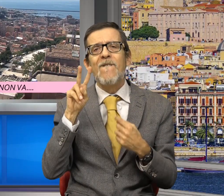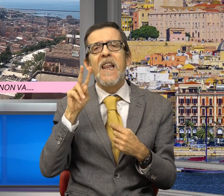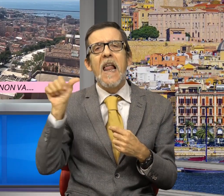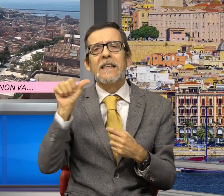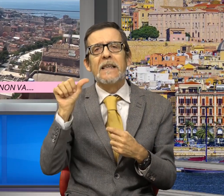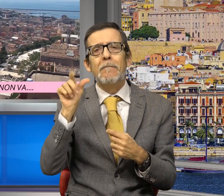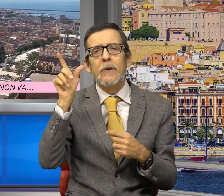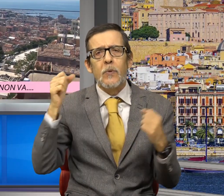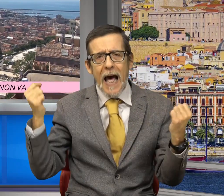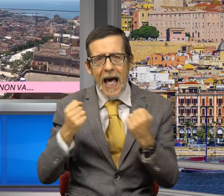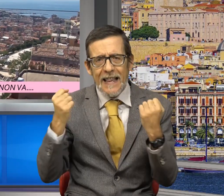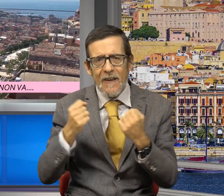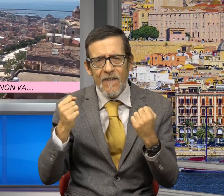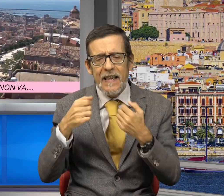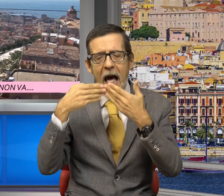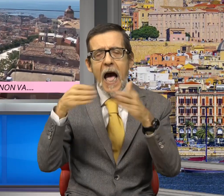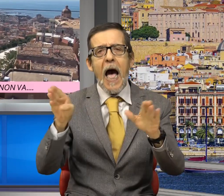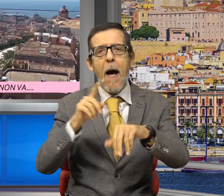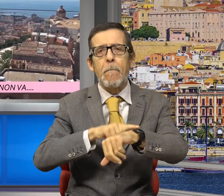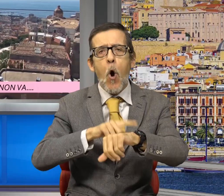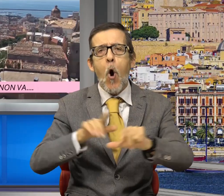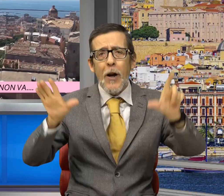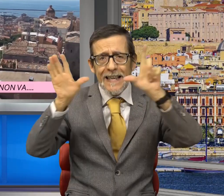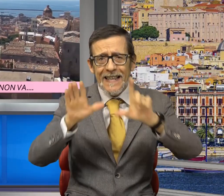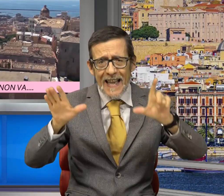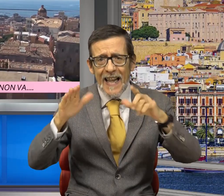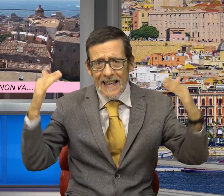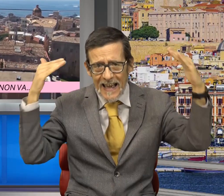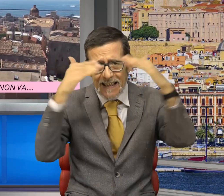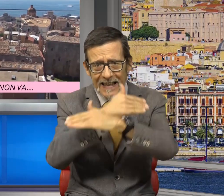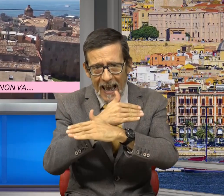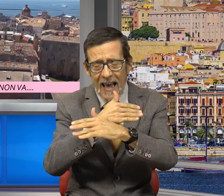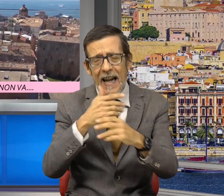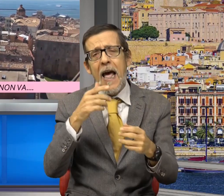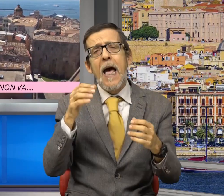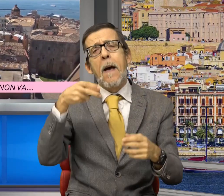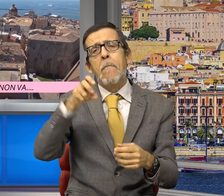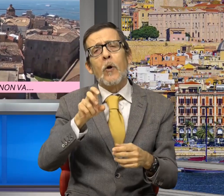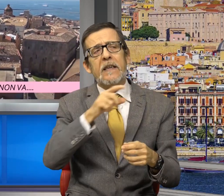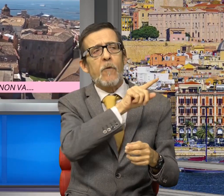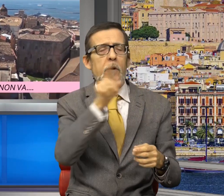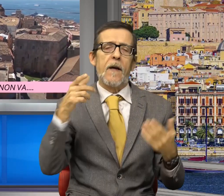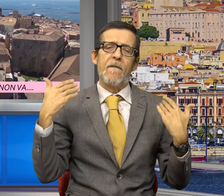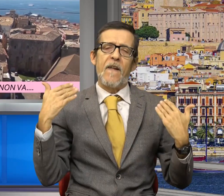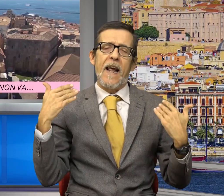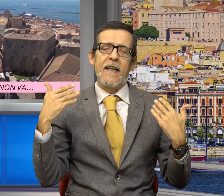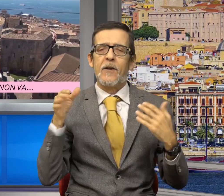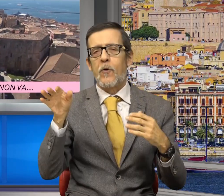attività commerciali aprono alle 19 in poi per dare a tutti la possibilità di viverla in completa serenità.